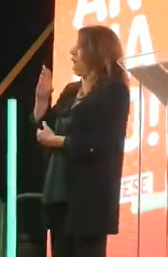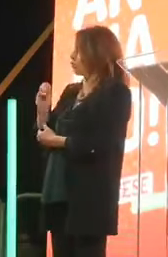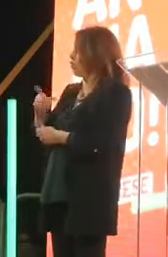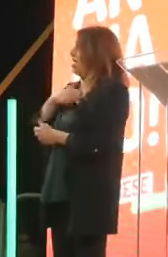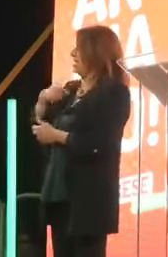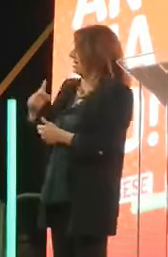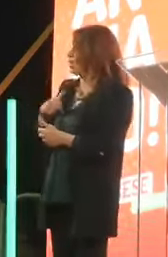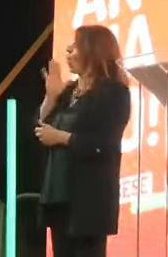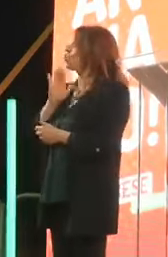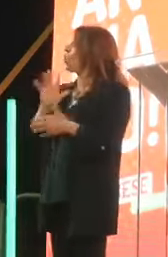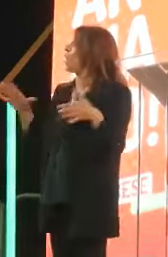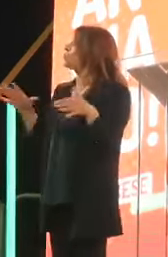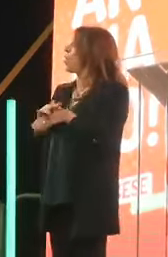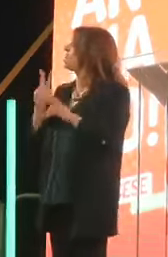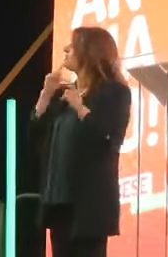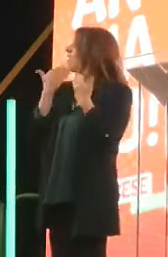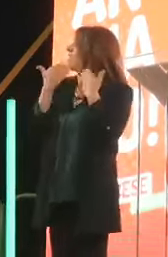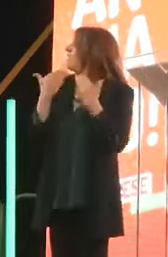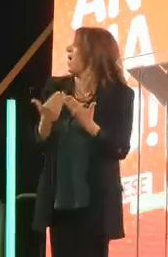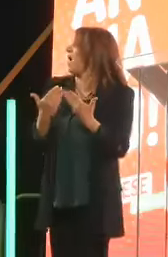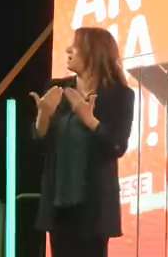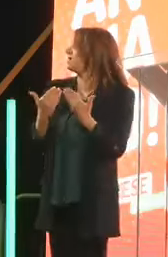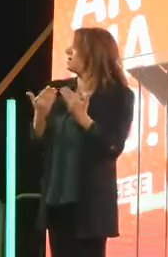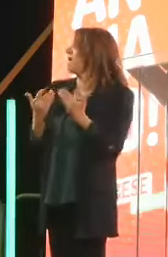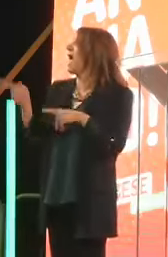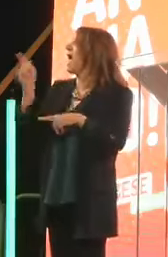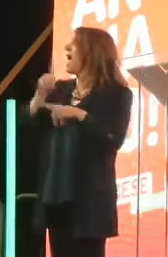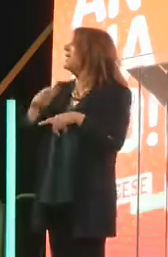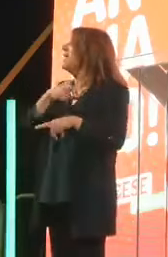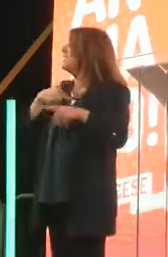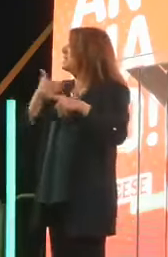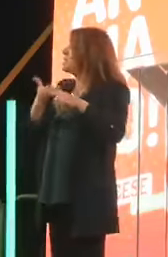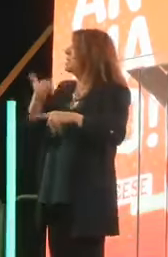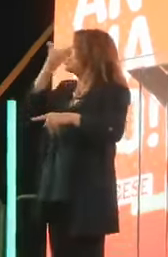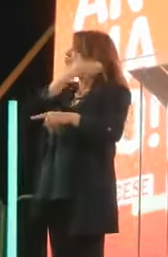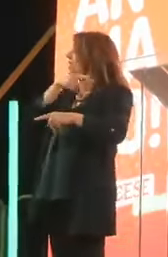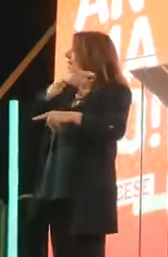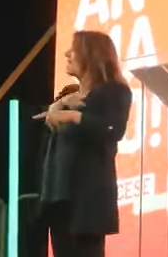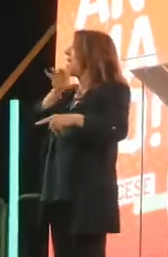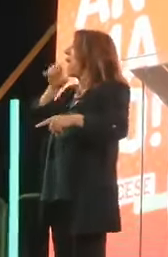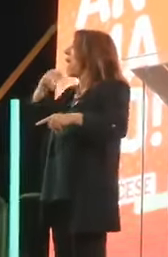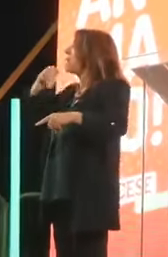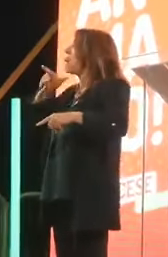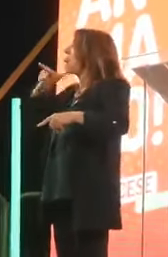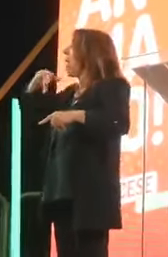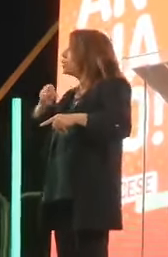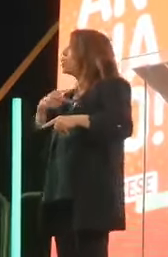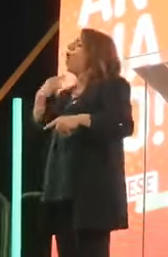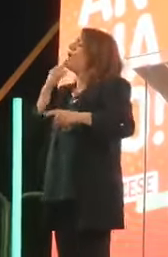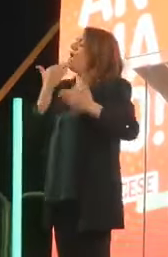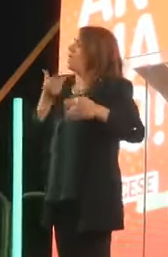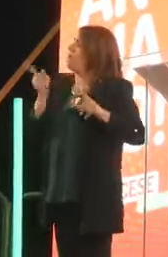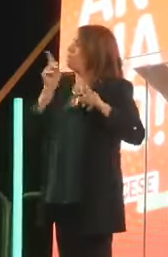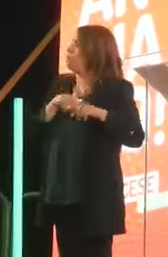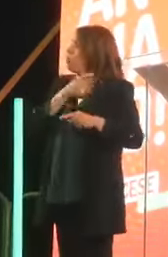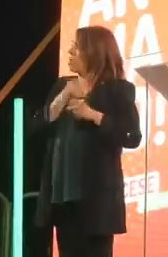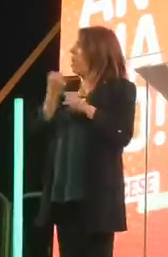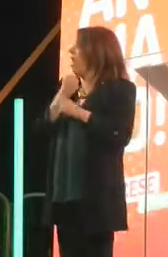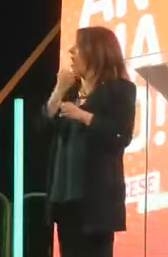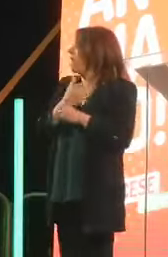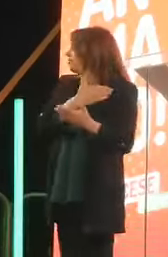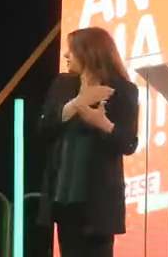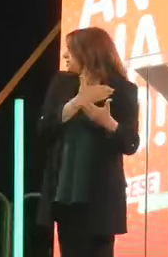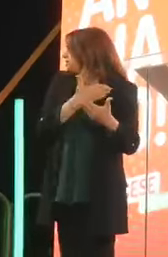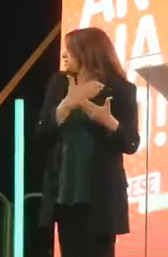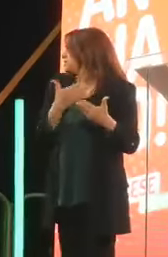sindaco e la sua squadra, così come il sindaco che l'ha preceduto, Michele Emiliano, che hanno lottato per creare